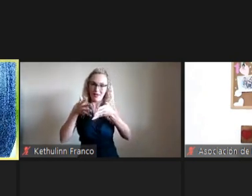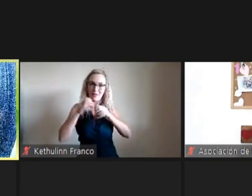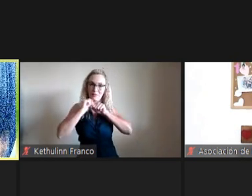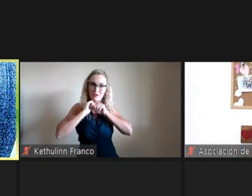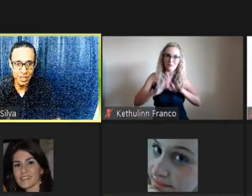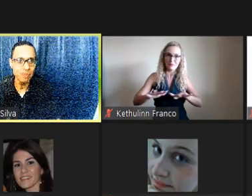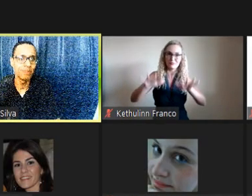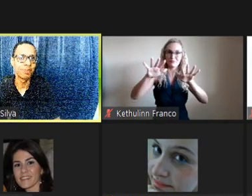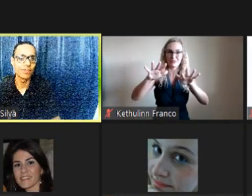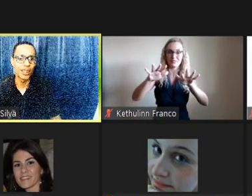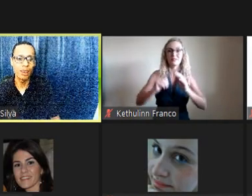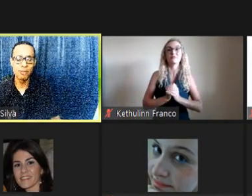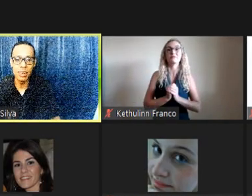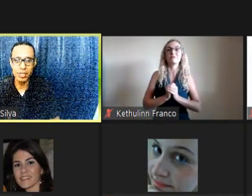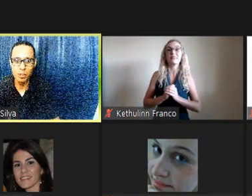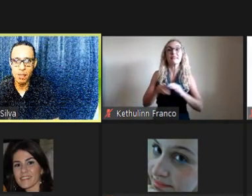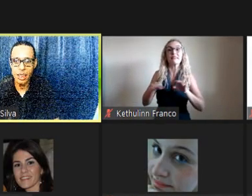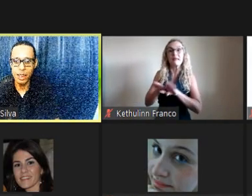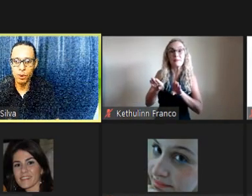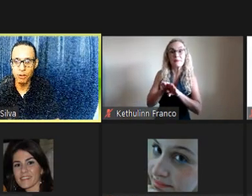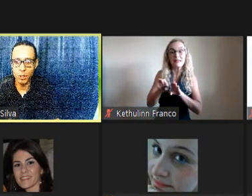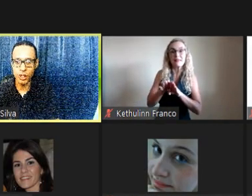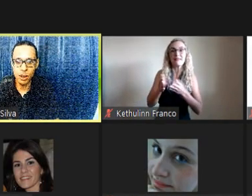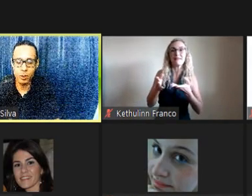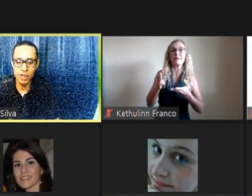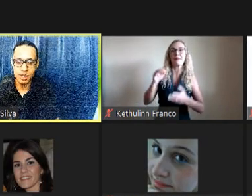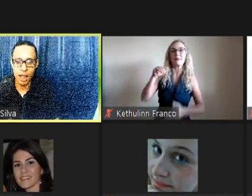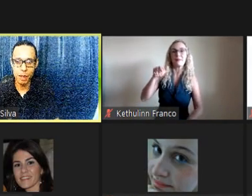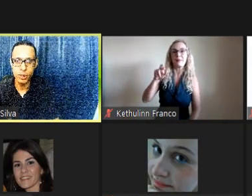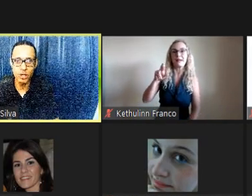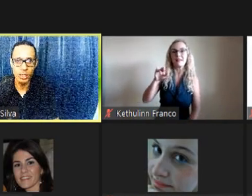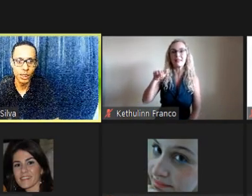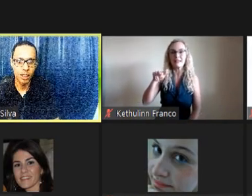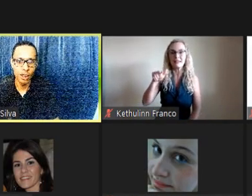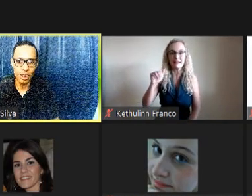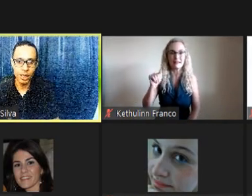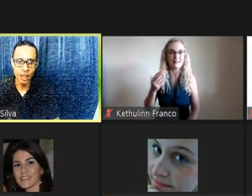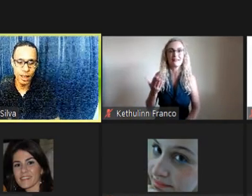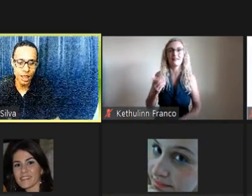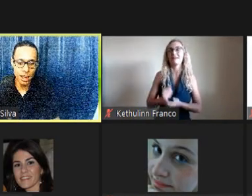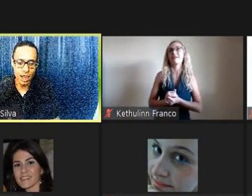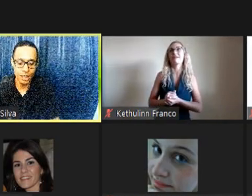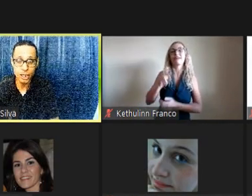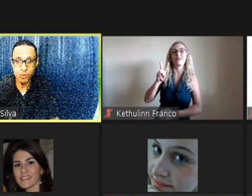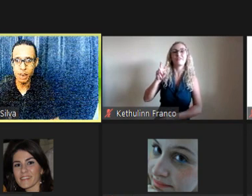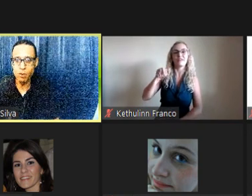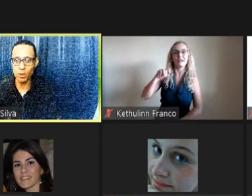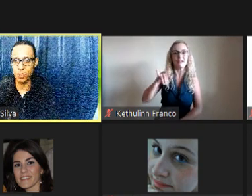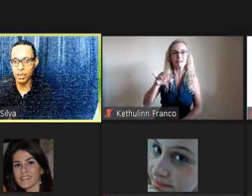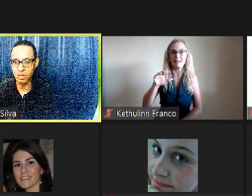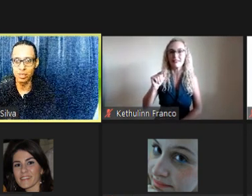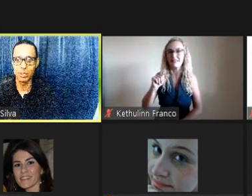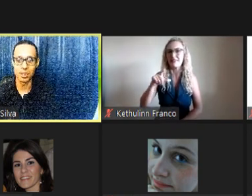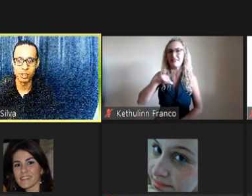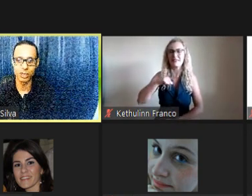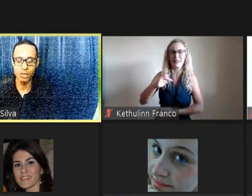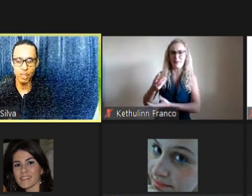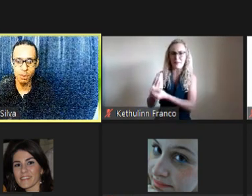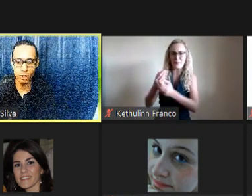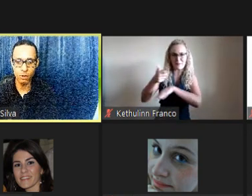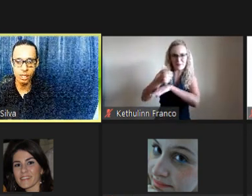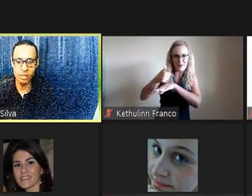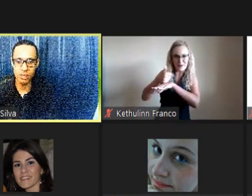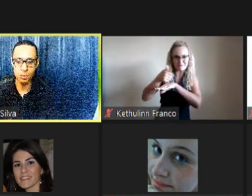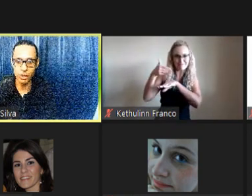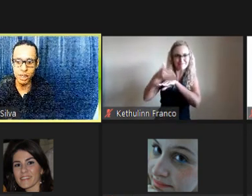A Mariana, né, a Vânia também é profissional intérprete. A gente fica muito feliz. A gente fica